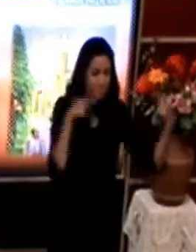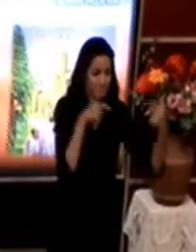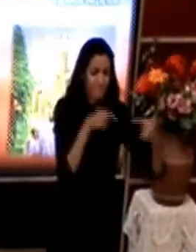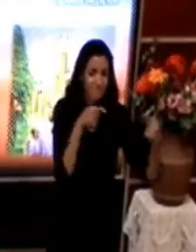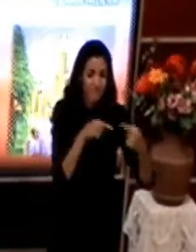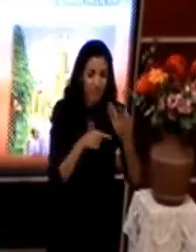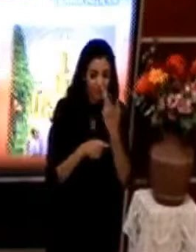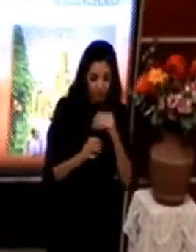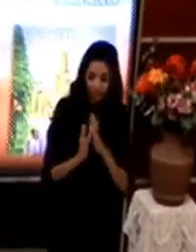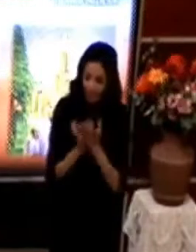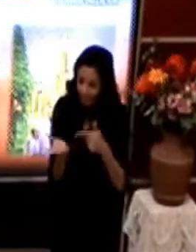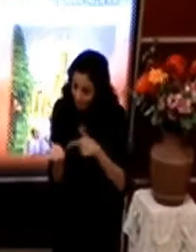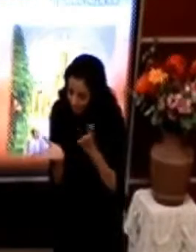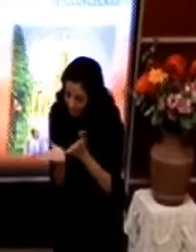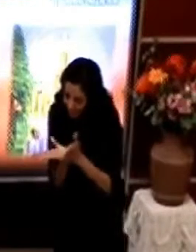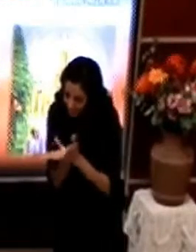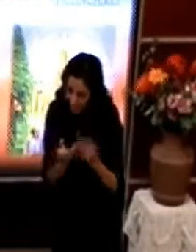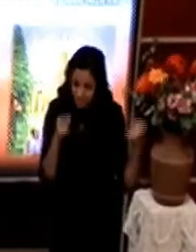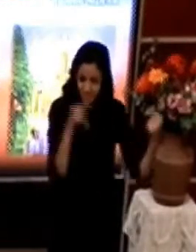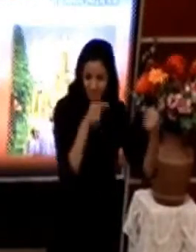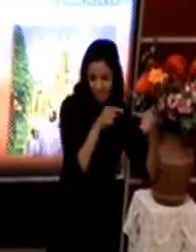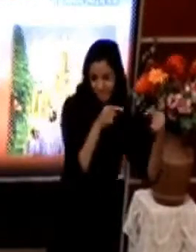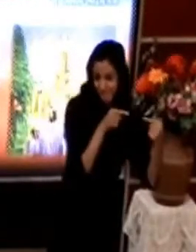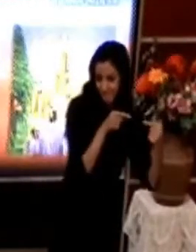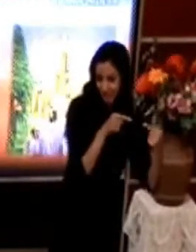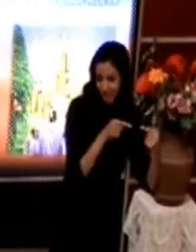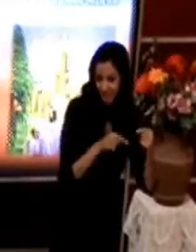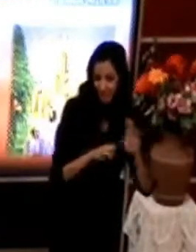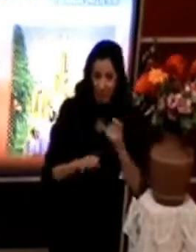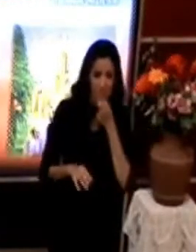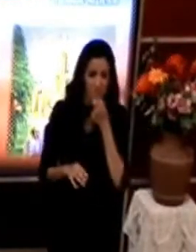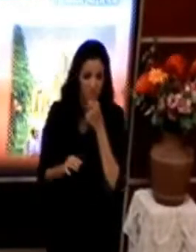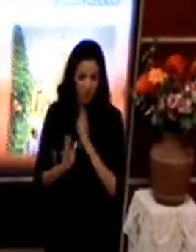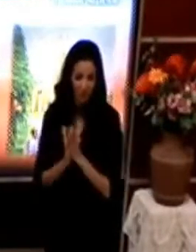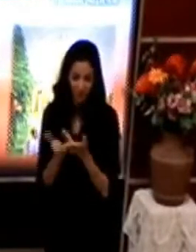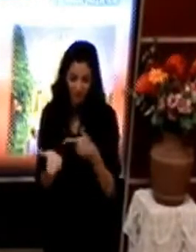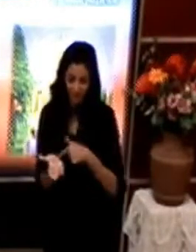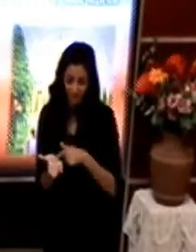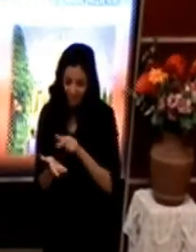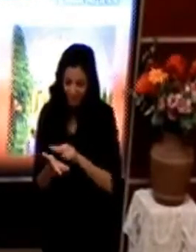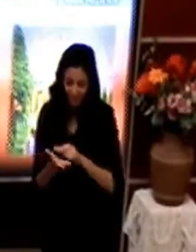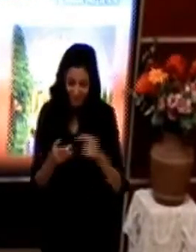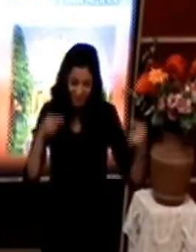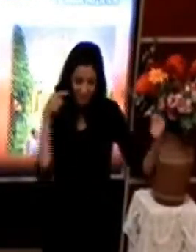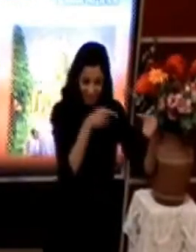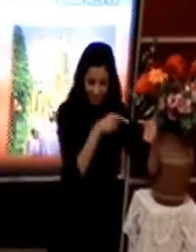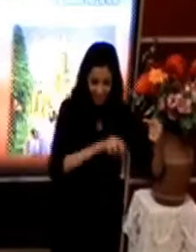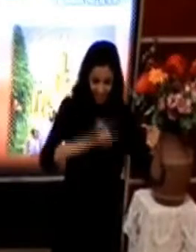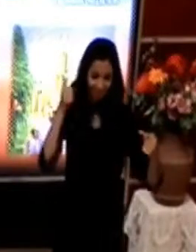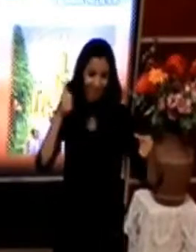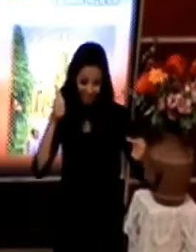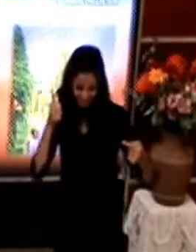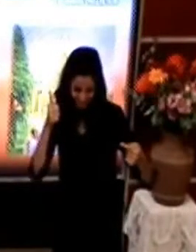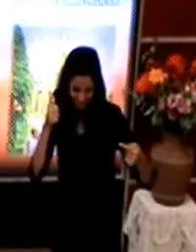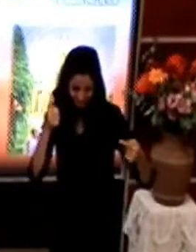todo. Entonces le buscaba un versículo para hacer los pedazos a ellos, nada más.